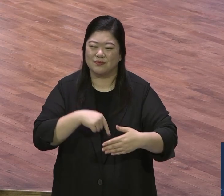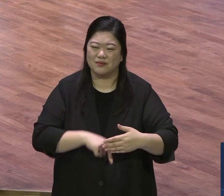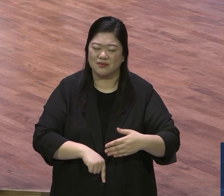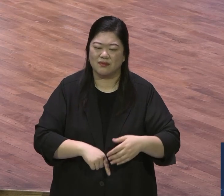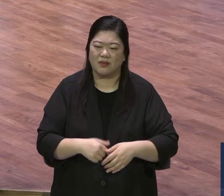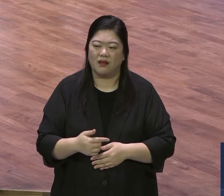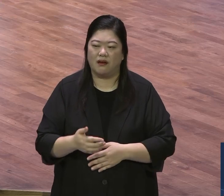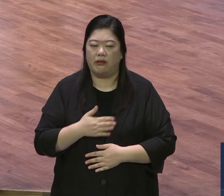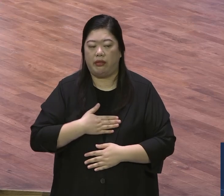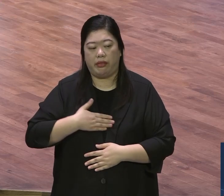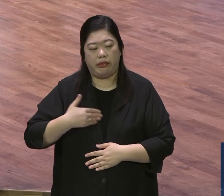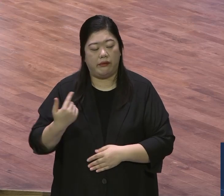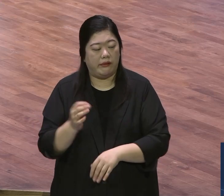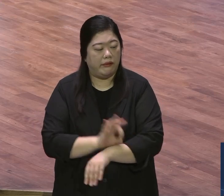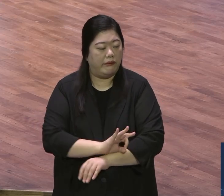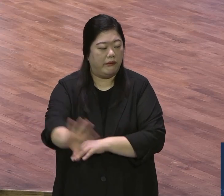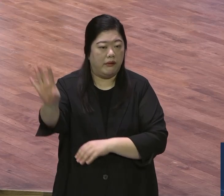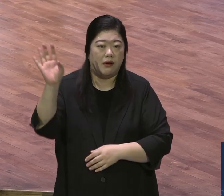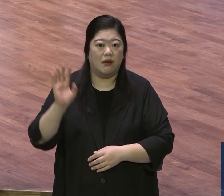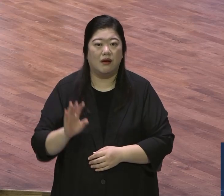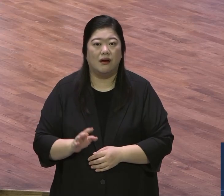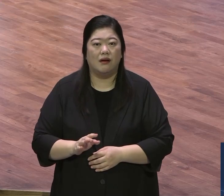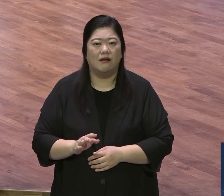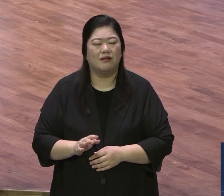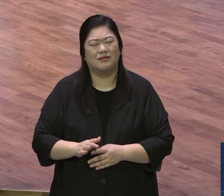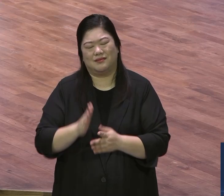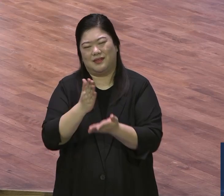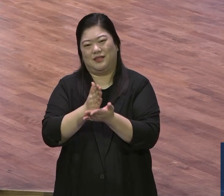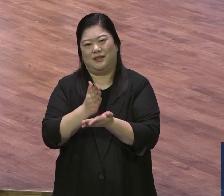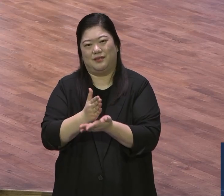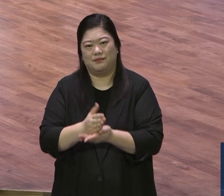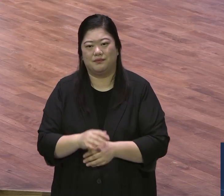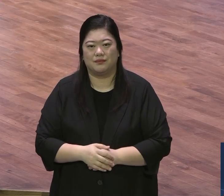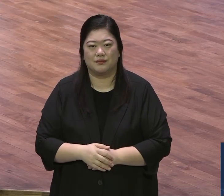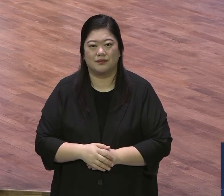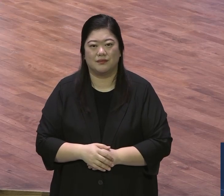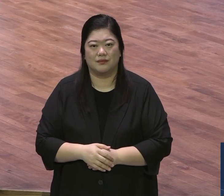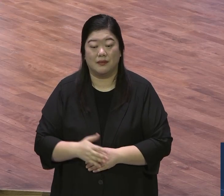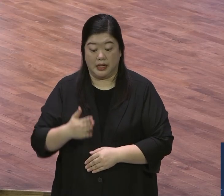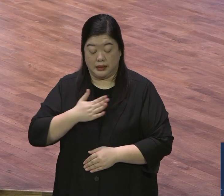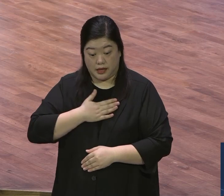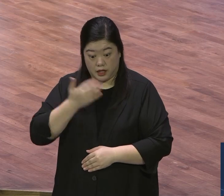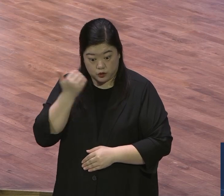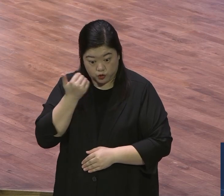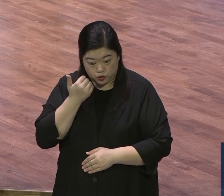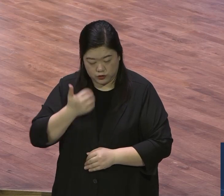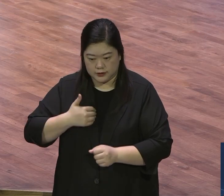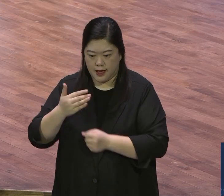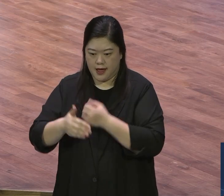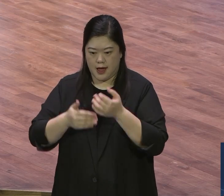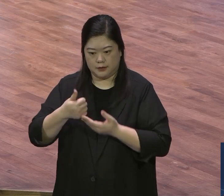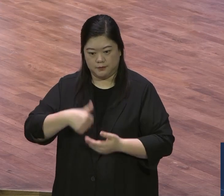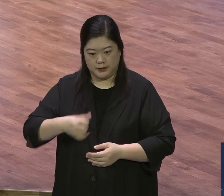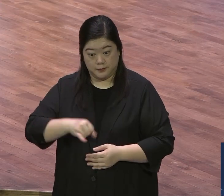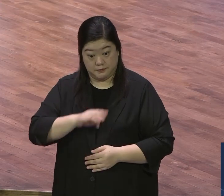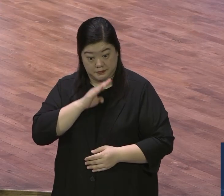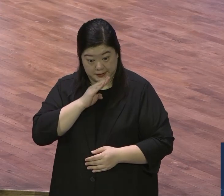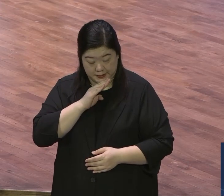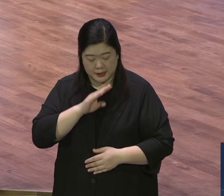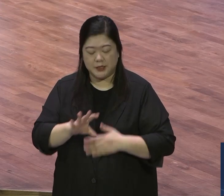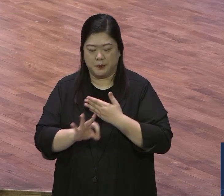걸맞는 삶을 살지 못하고 옛 체질 옛날에 살던거 지금